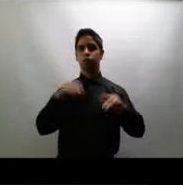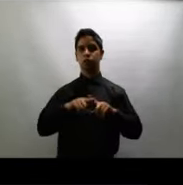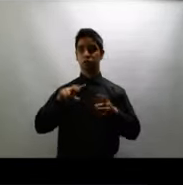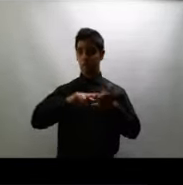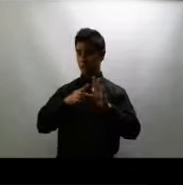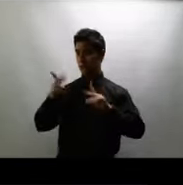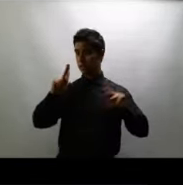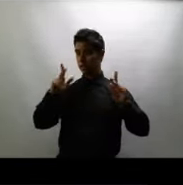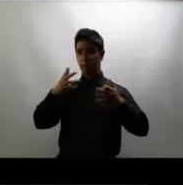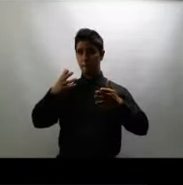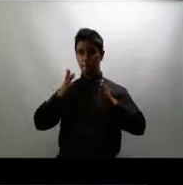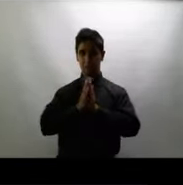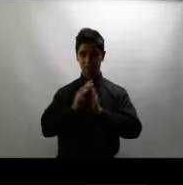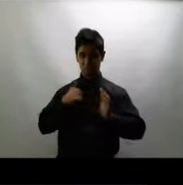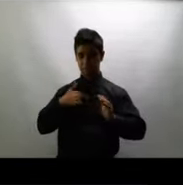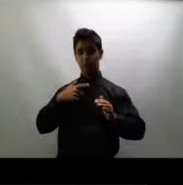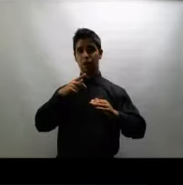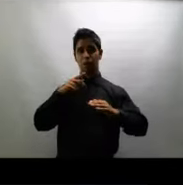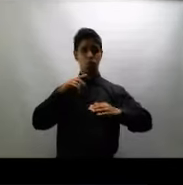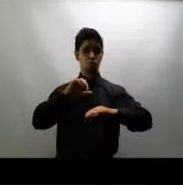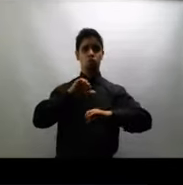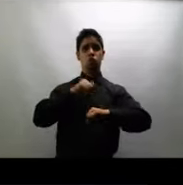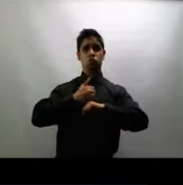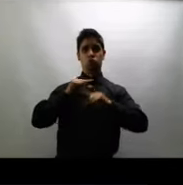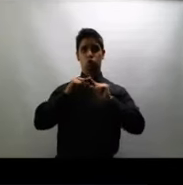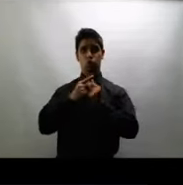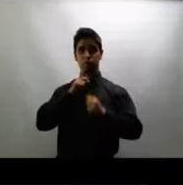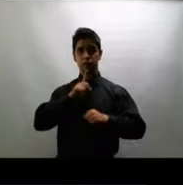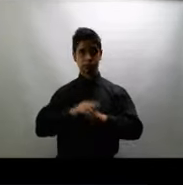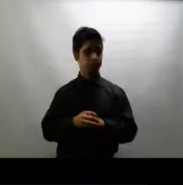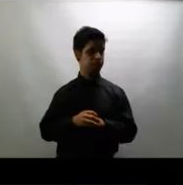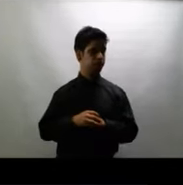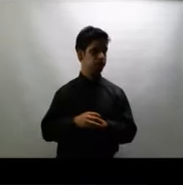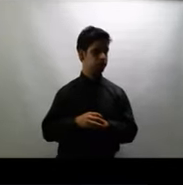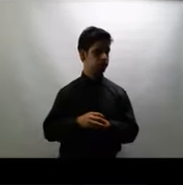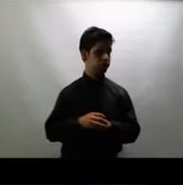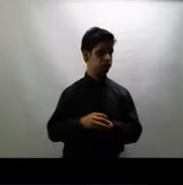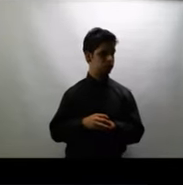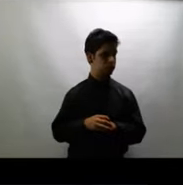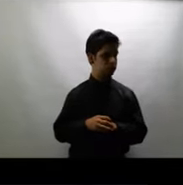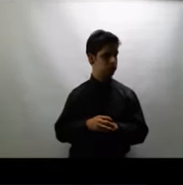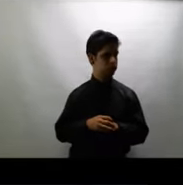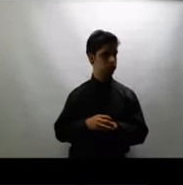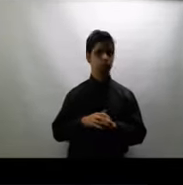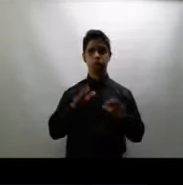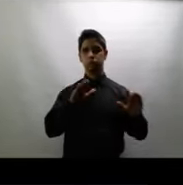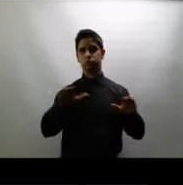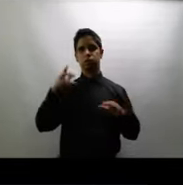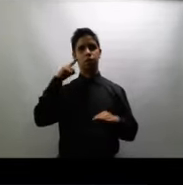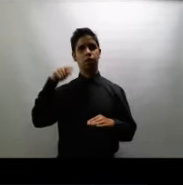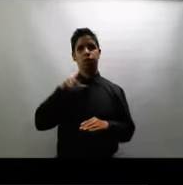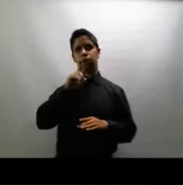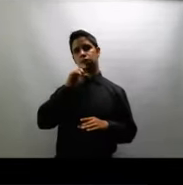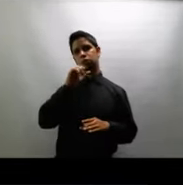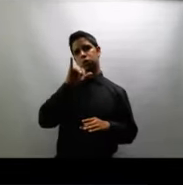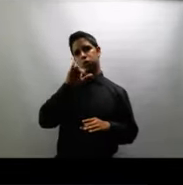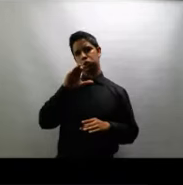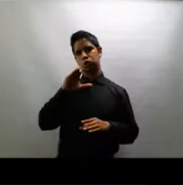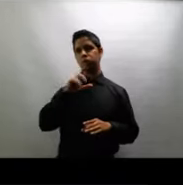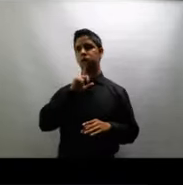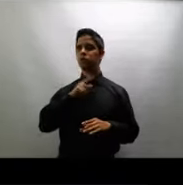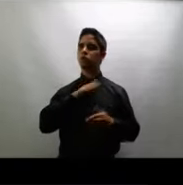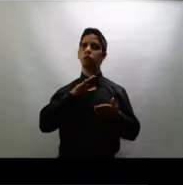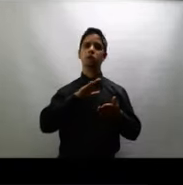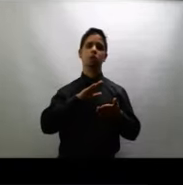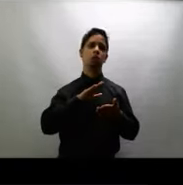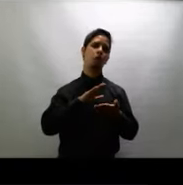existe. Y entonces yo, Dios mío, tengo una presentación. Y Eggy me dice, tranquila, que eso es para diciembre. Ah, diciembre, chilling. Empecé a